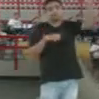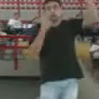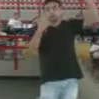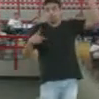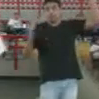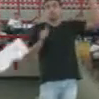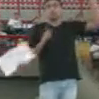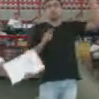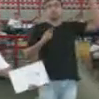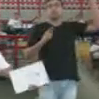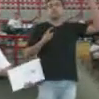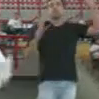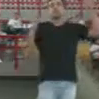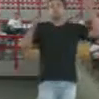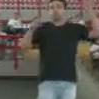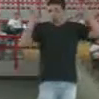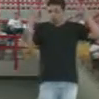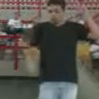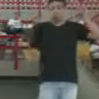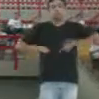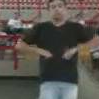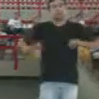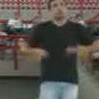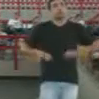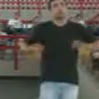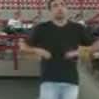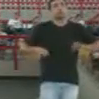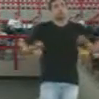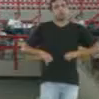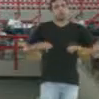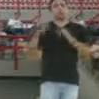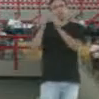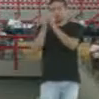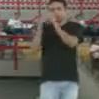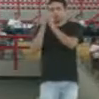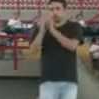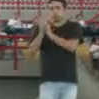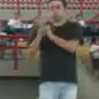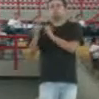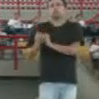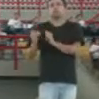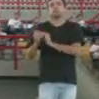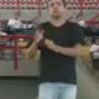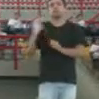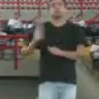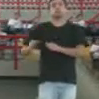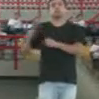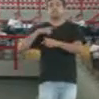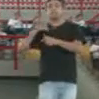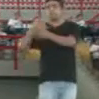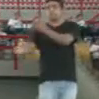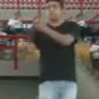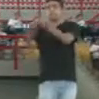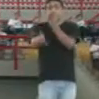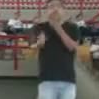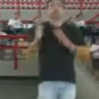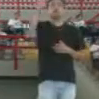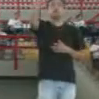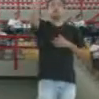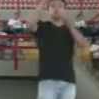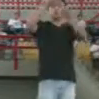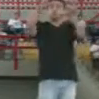Deus, e só desgraça acontecendo, e ele rezando, e perdendo o que já tinha e o que tinha